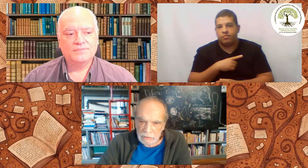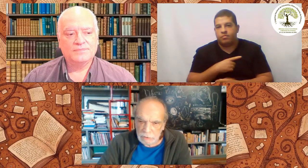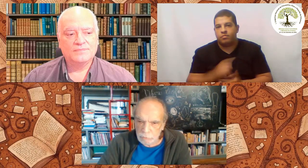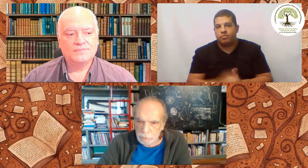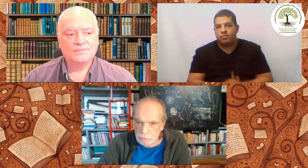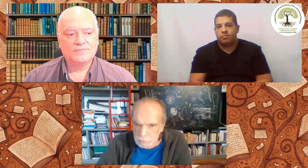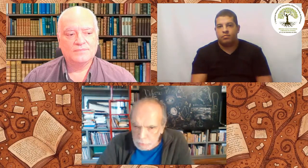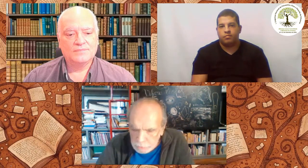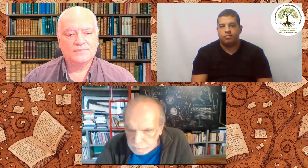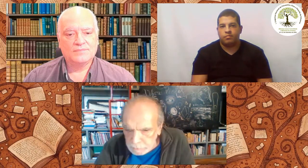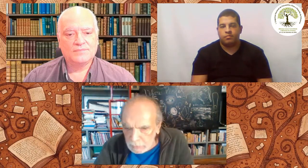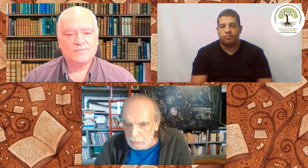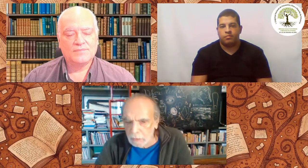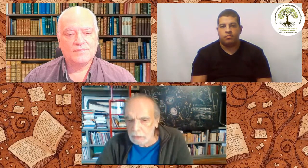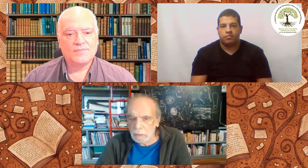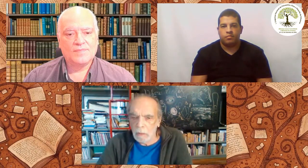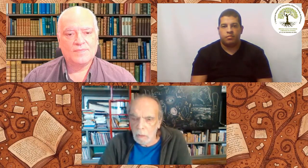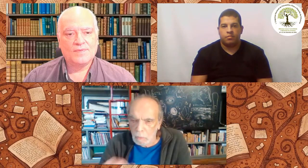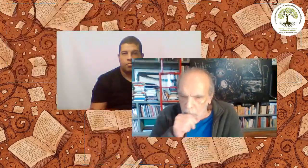Boa tarde a todos.